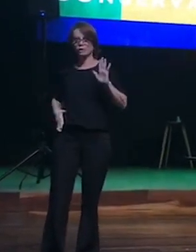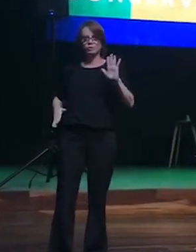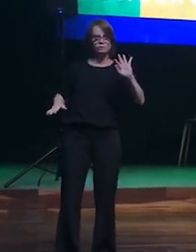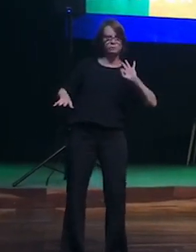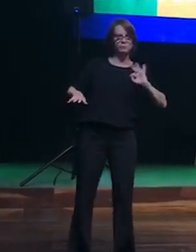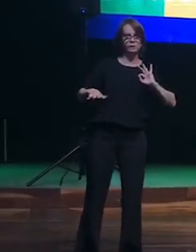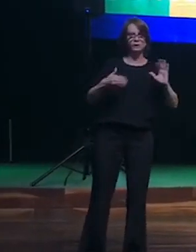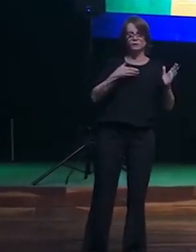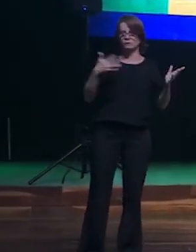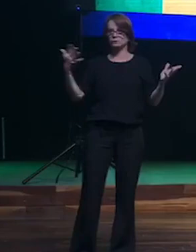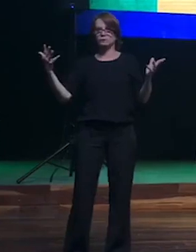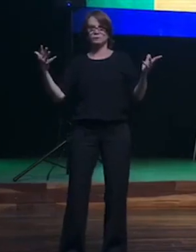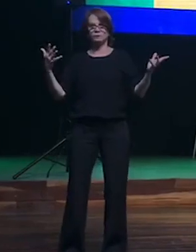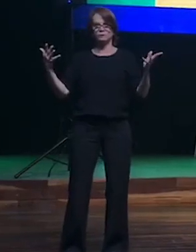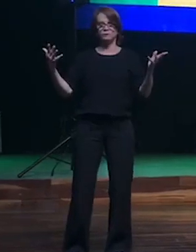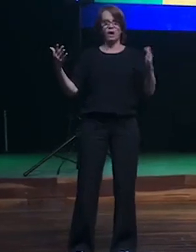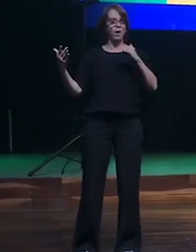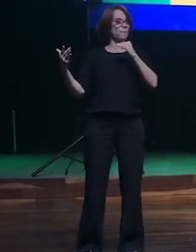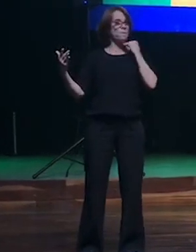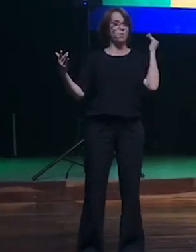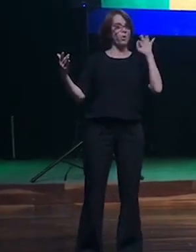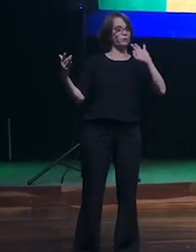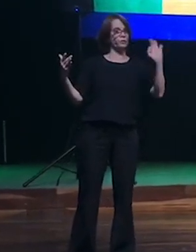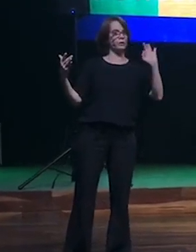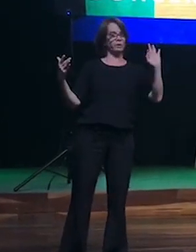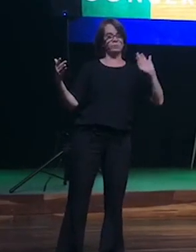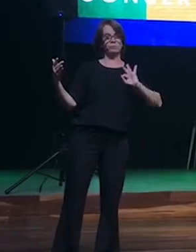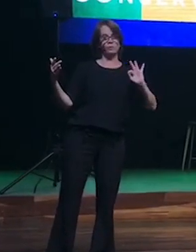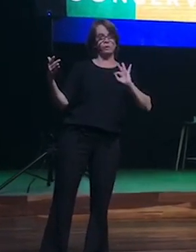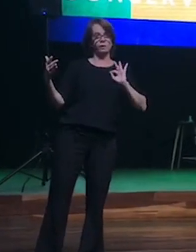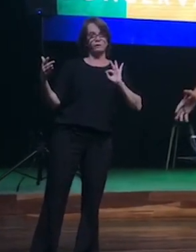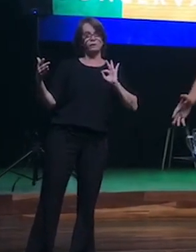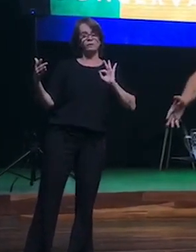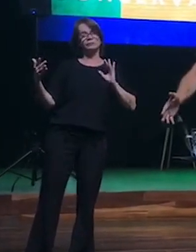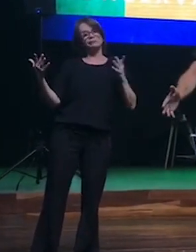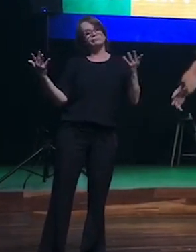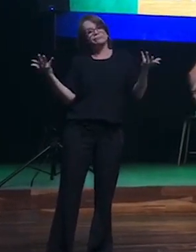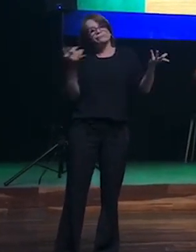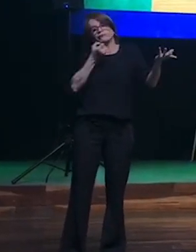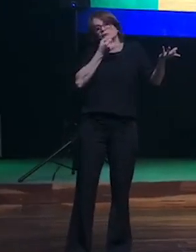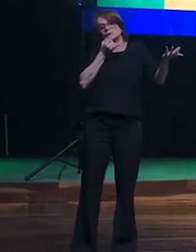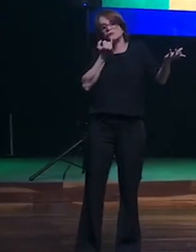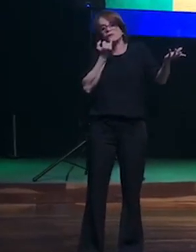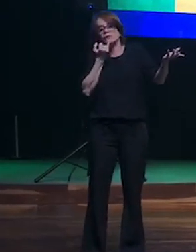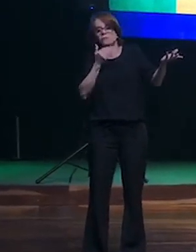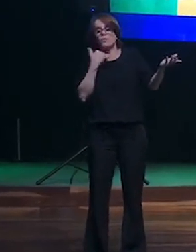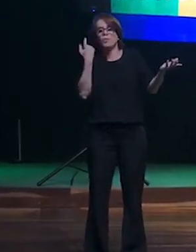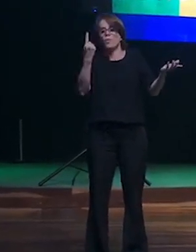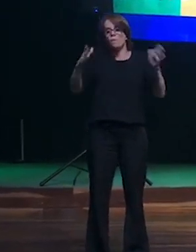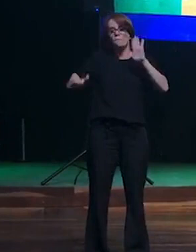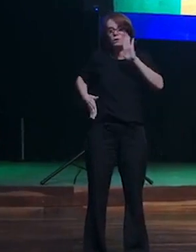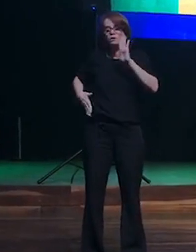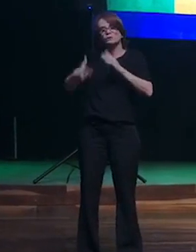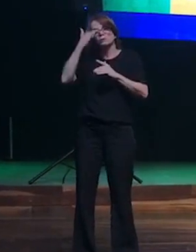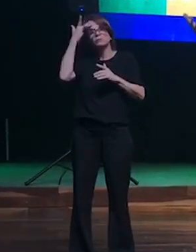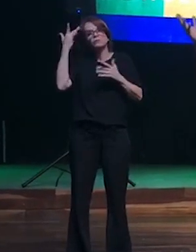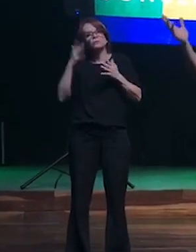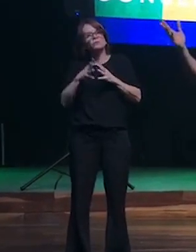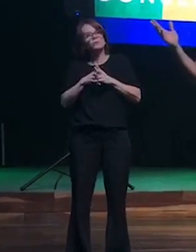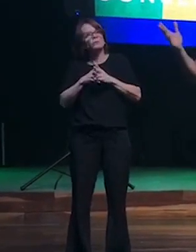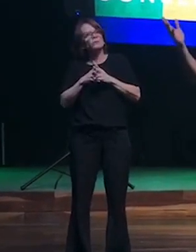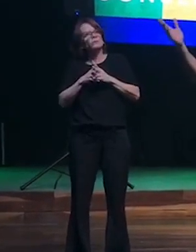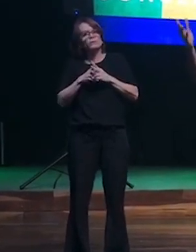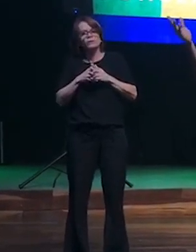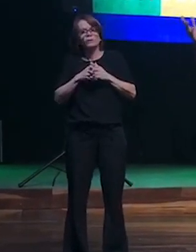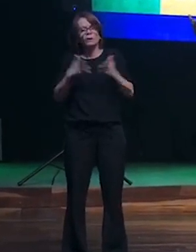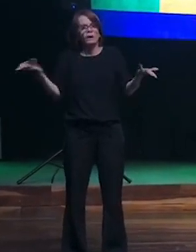polícia. Não morreu nenhum policial e, lamentavelmente, morreu algum bandido. As pessoas ficam pensando assim: o que